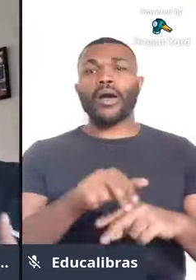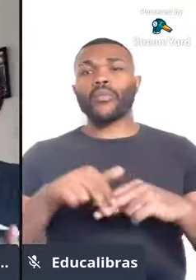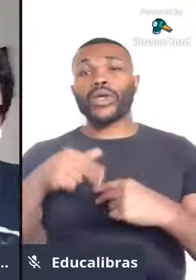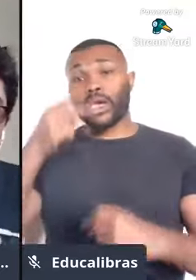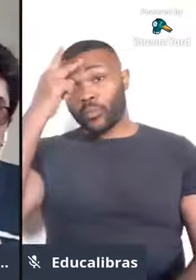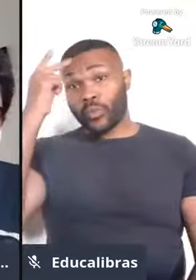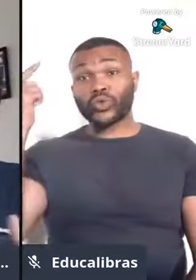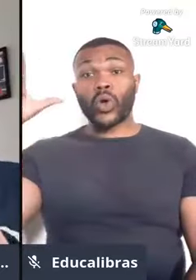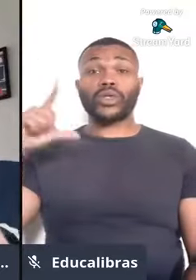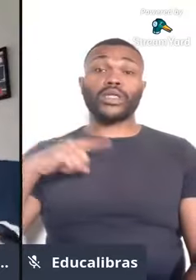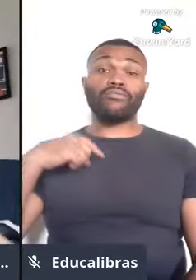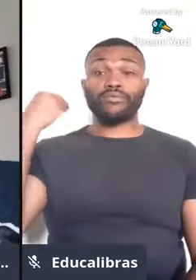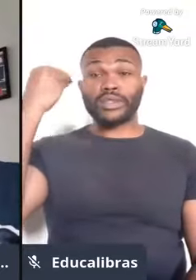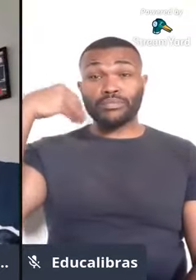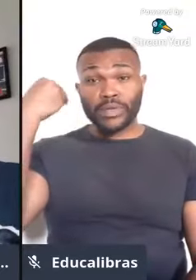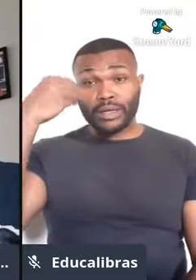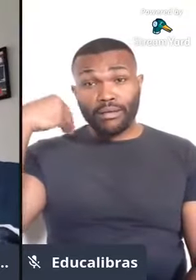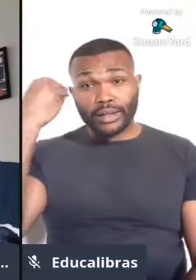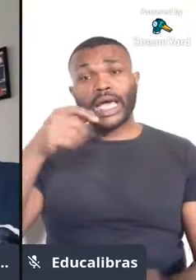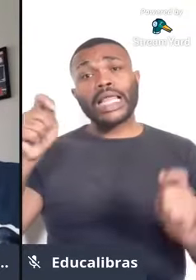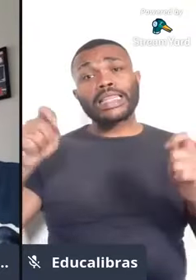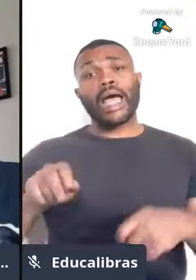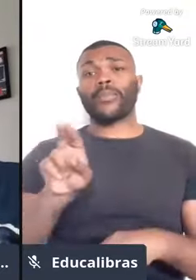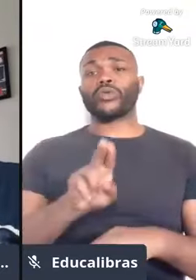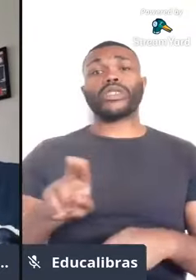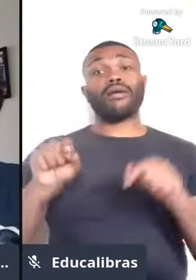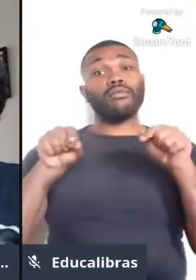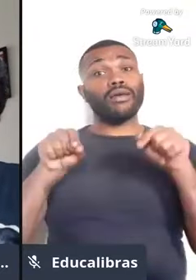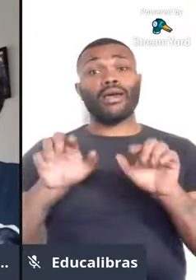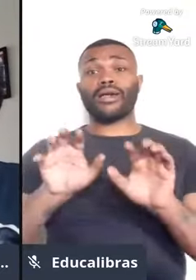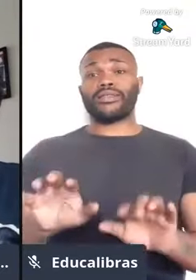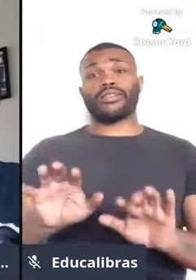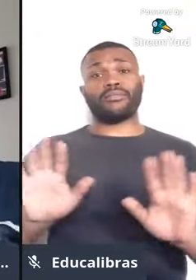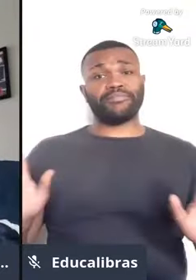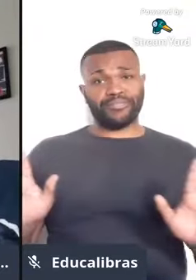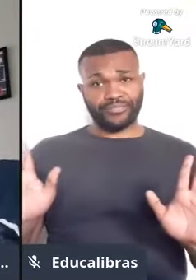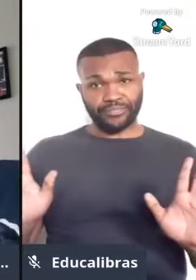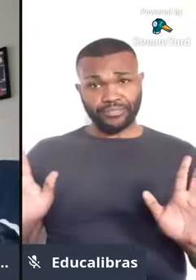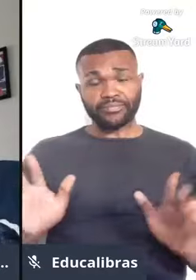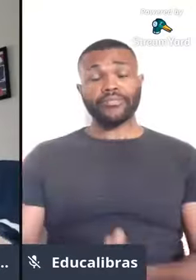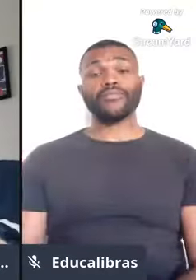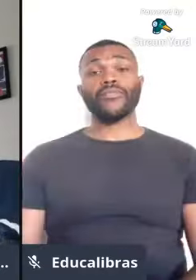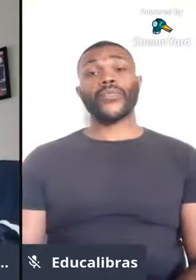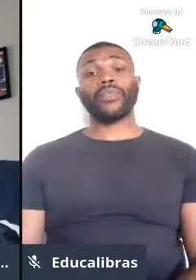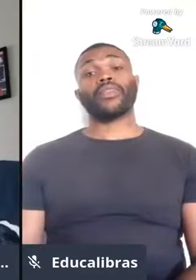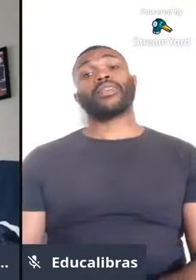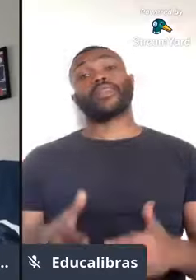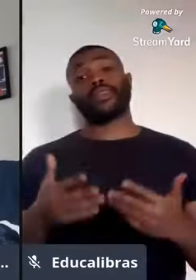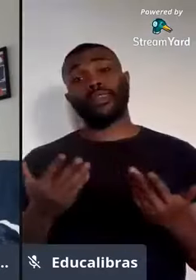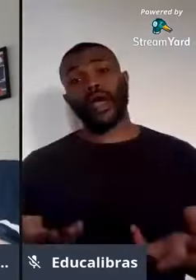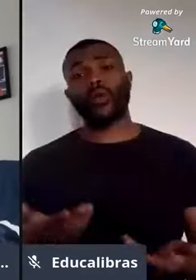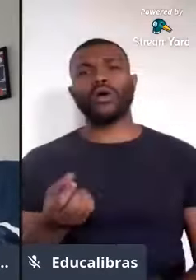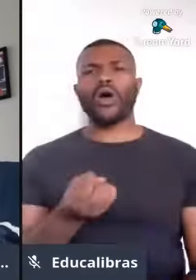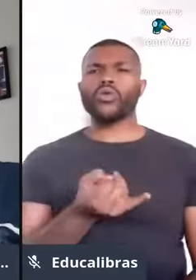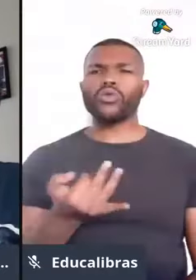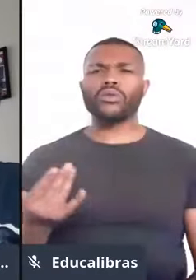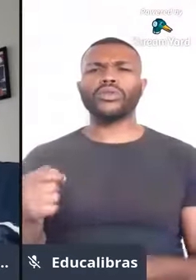pode ser usado para fazer em tal local. Esse é o ponto, né? Esse é o ponto. Então, assim, tem algumas coisas,